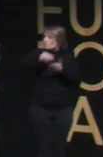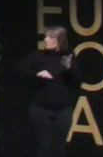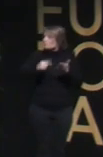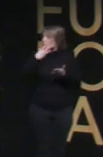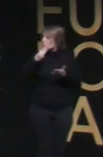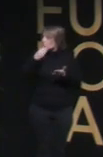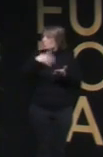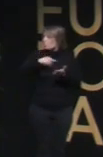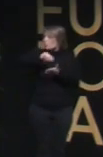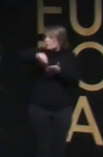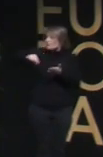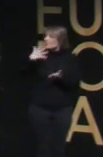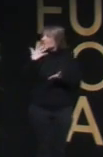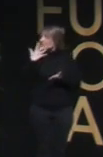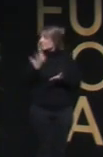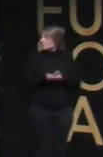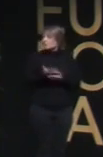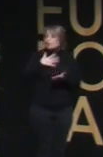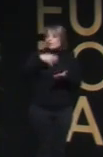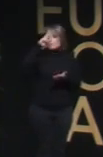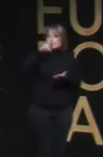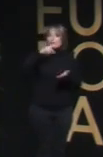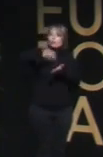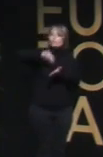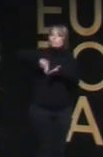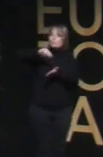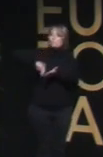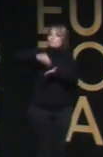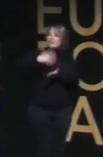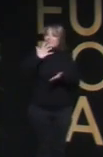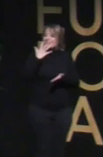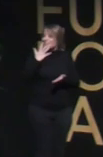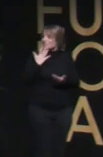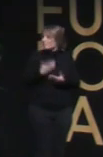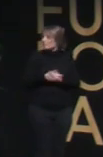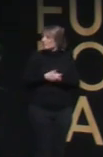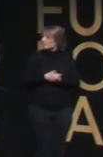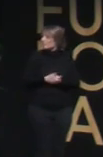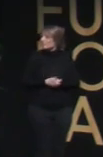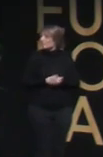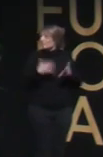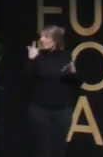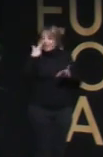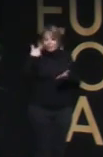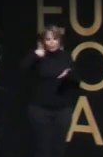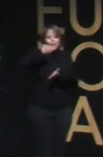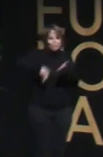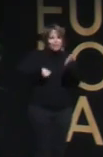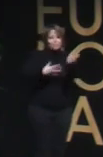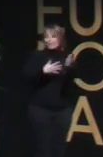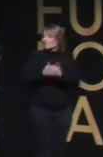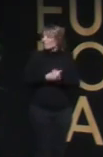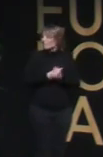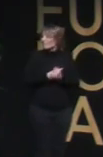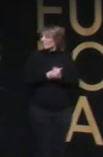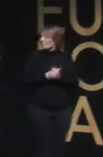tienes? ¿Me puedes poner aquí unos ejemplos? Y el pobre mi padre, ¡ay! Te acordarás, ¿no? ¡Ay! Pues ya te firmo, ya te